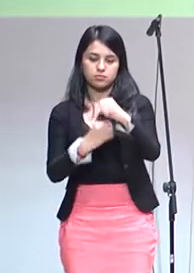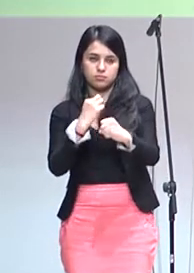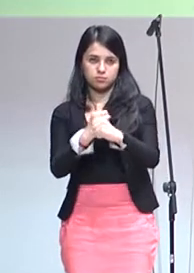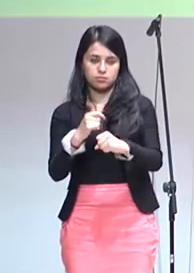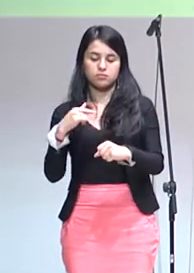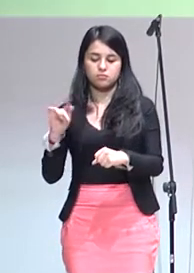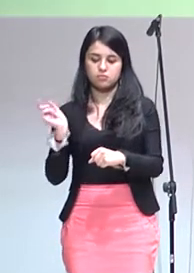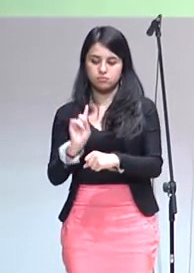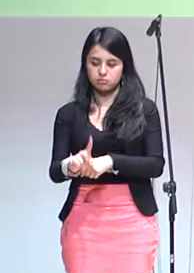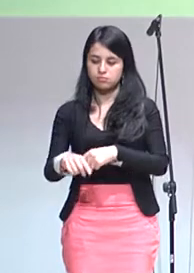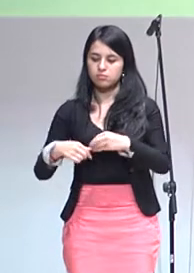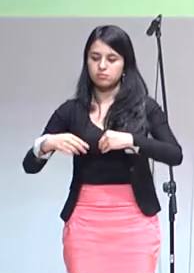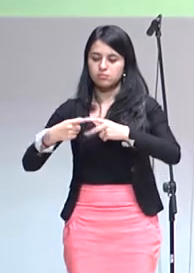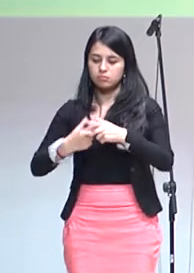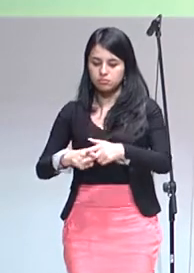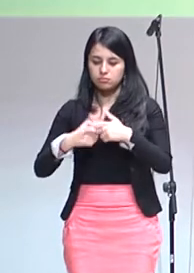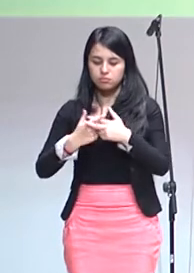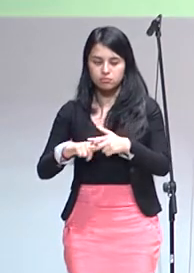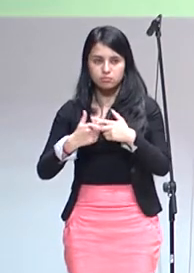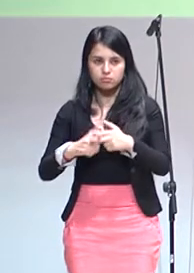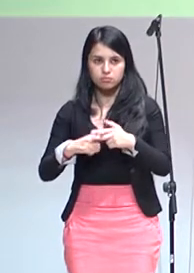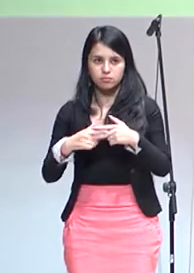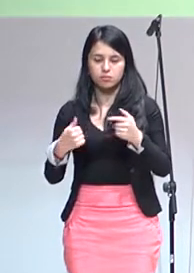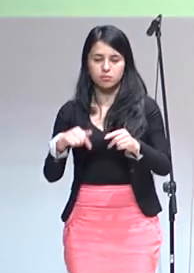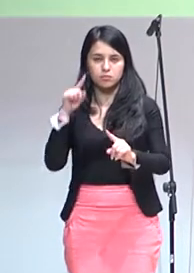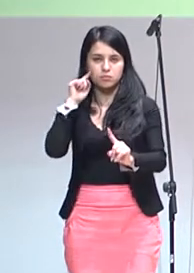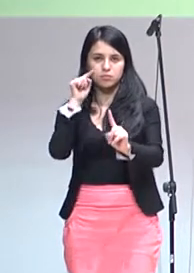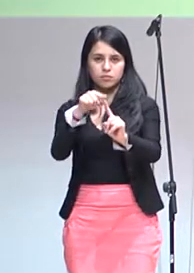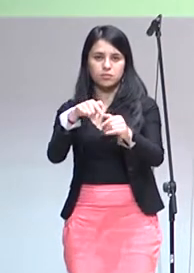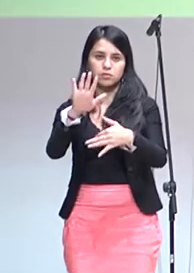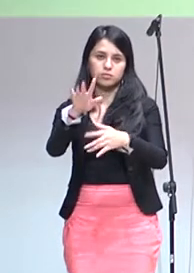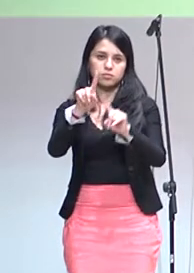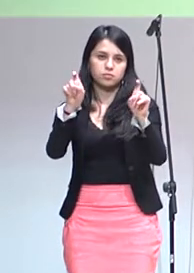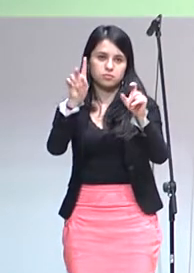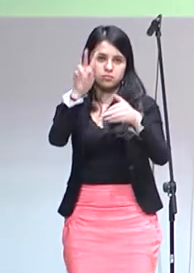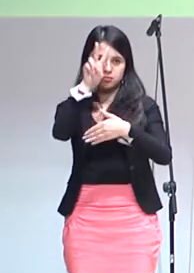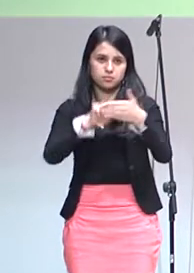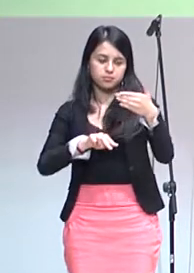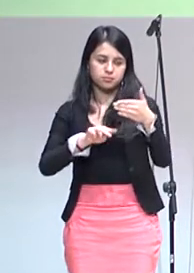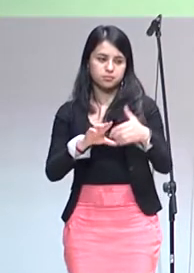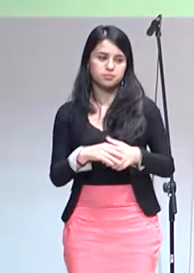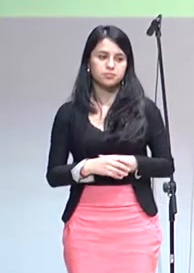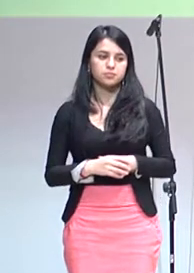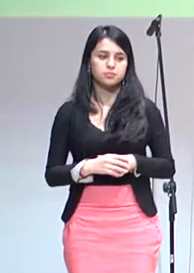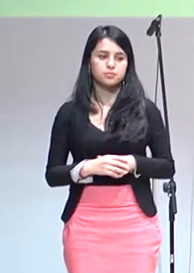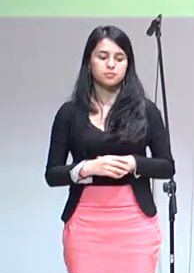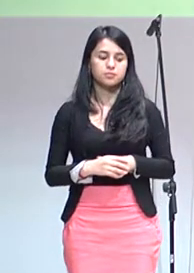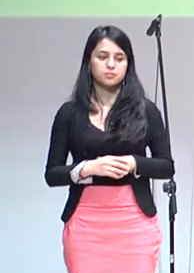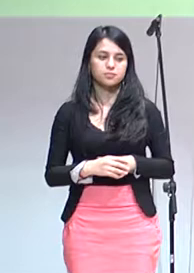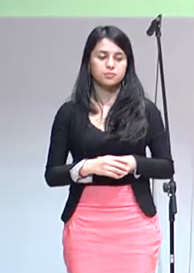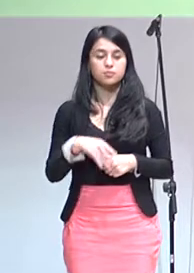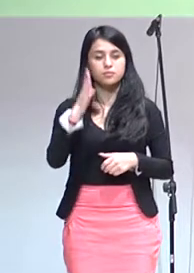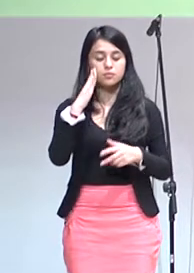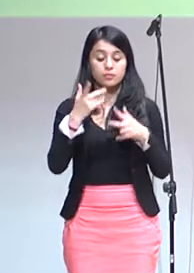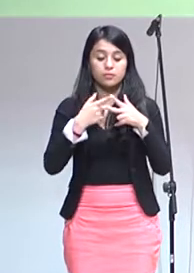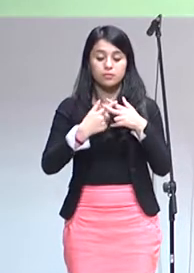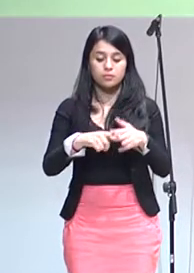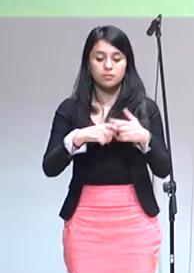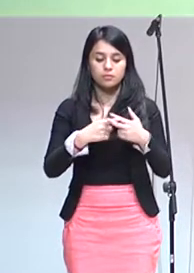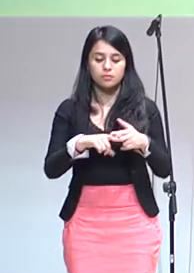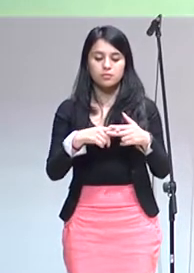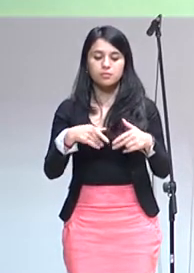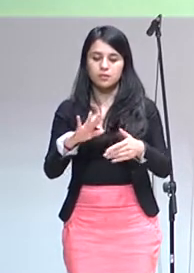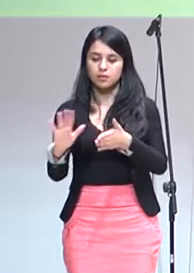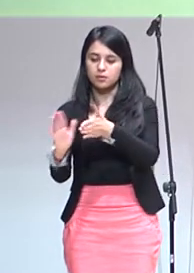investigación y se iba adelantando mucho en lo que tiene que ver con los niveles de lectura. Los talleres eran